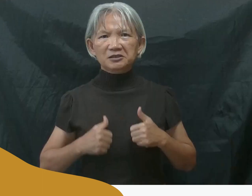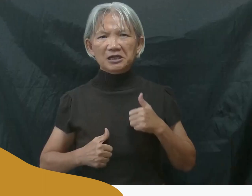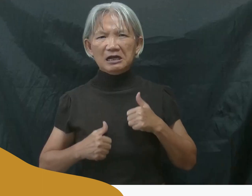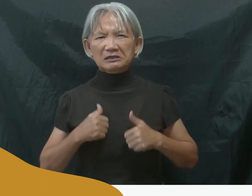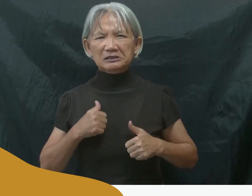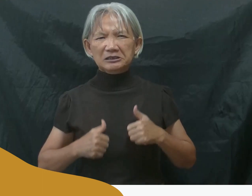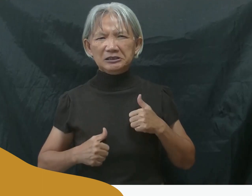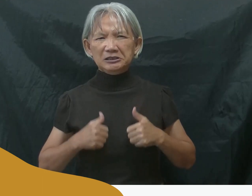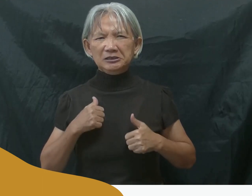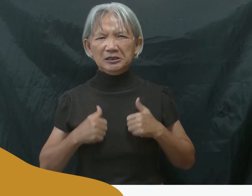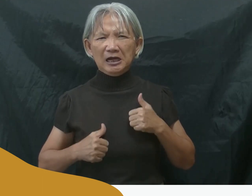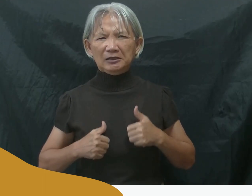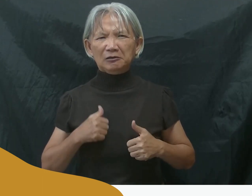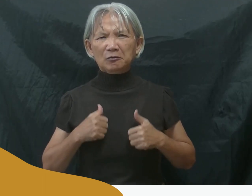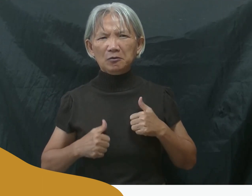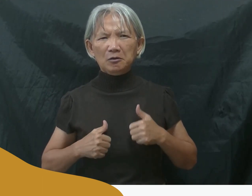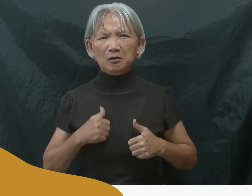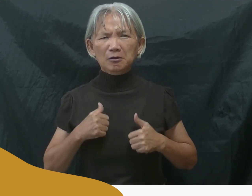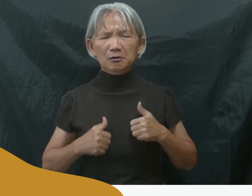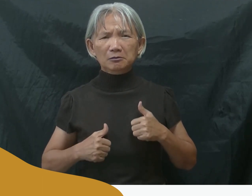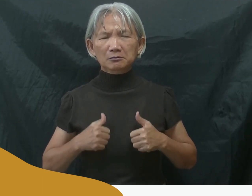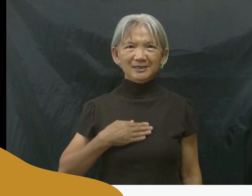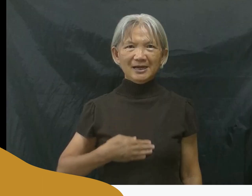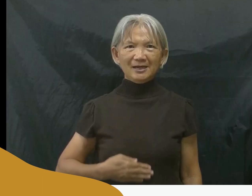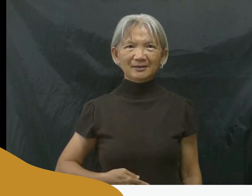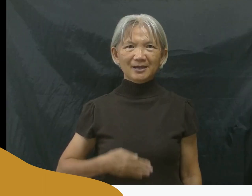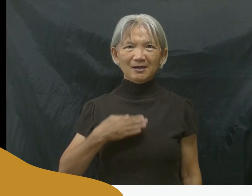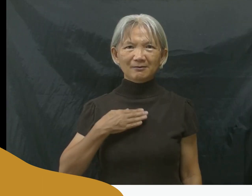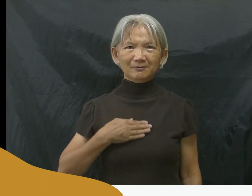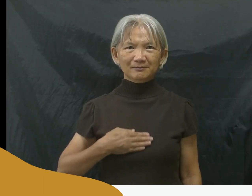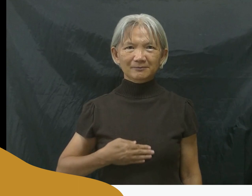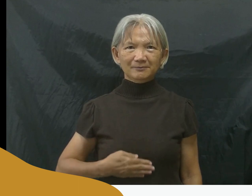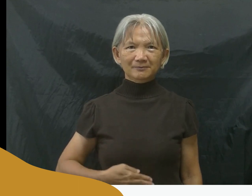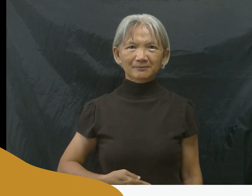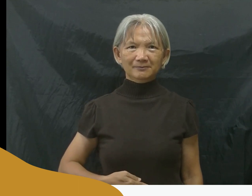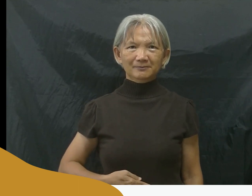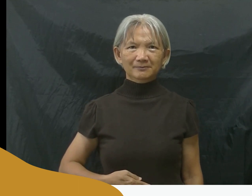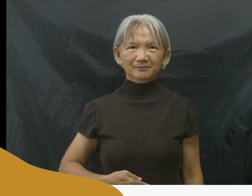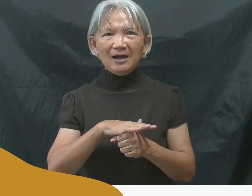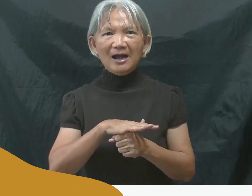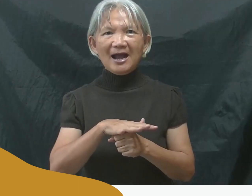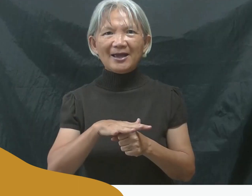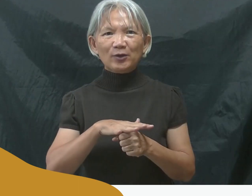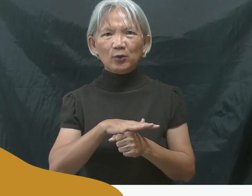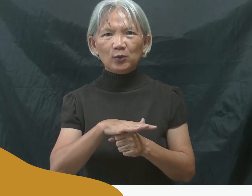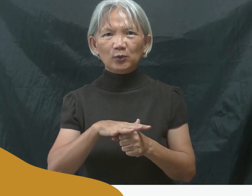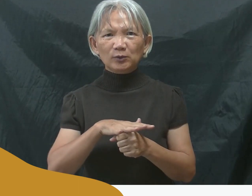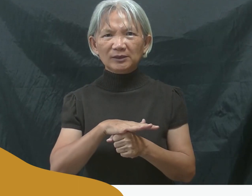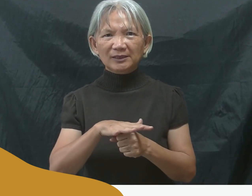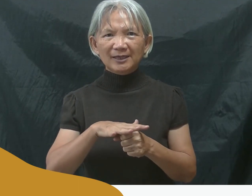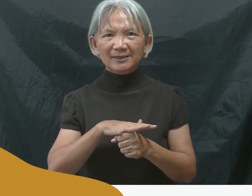伤心难过，想要，爱护疼